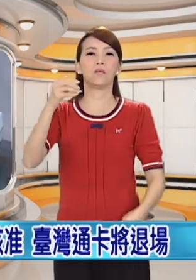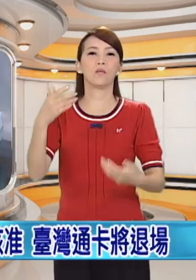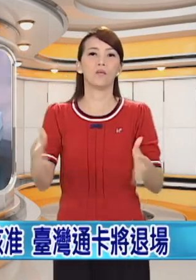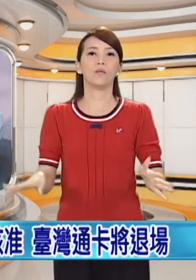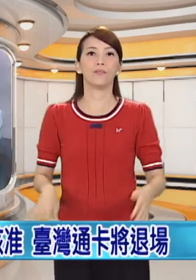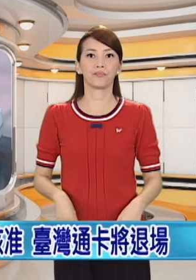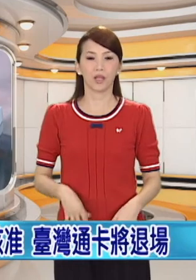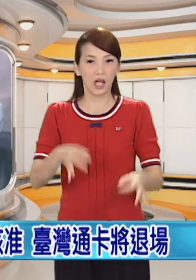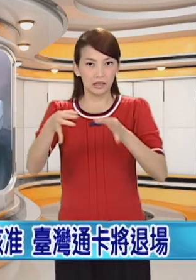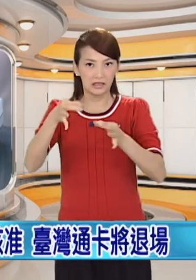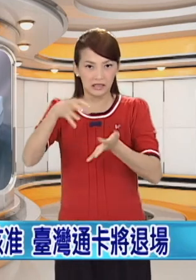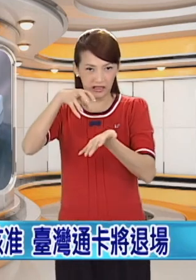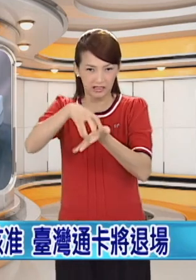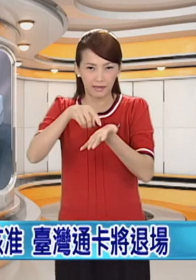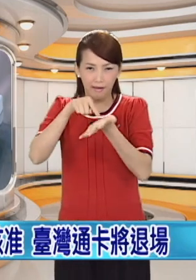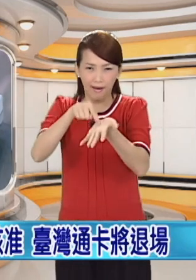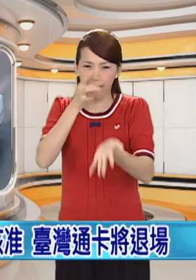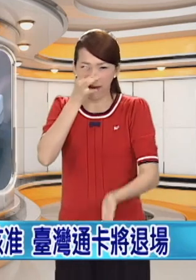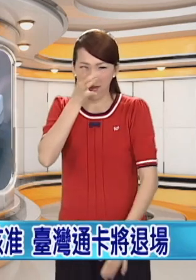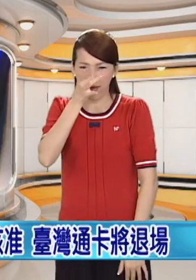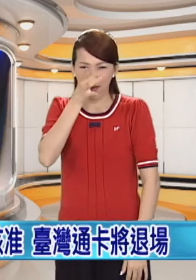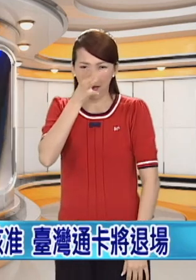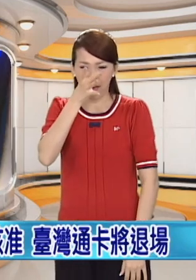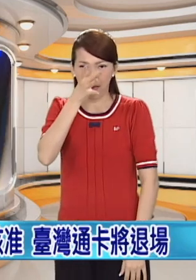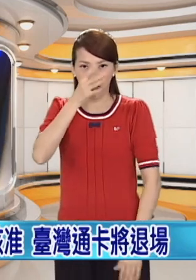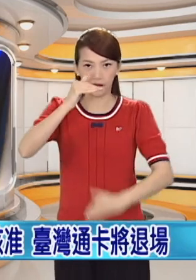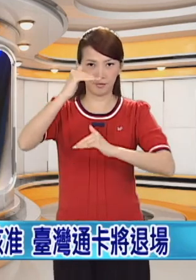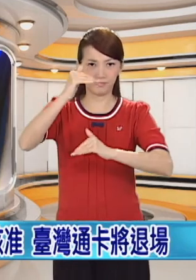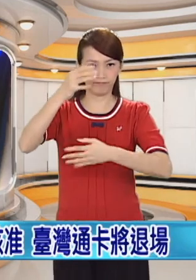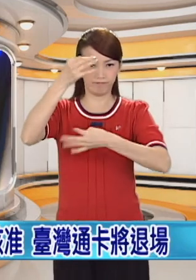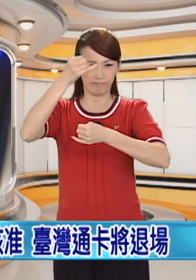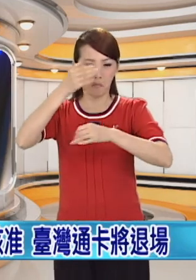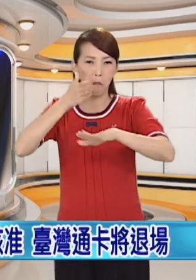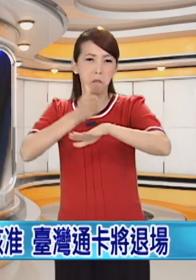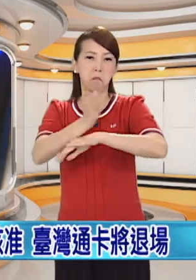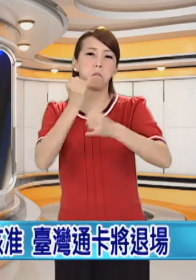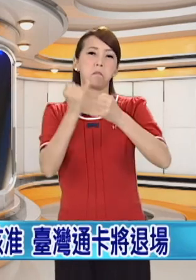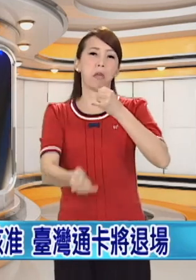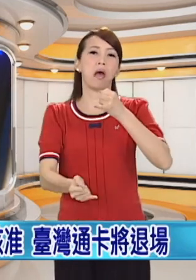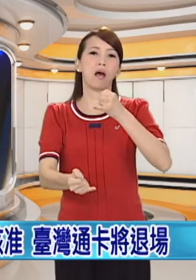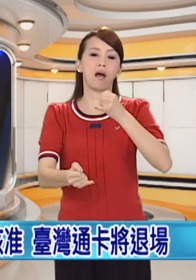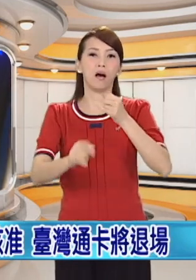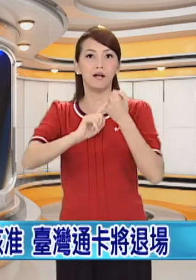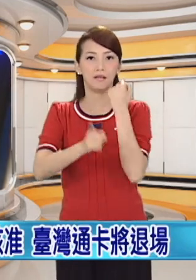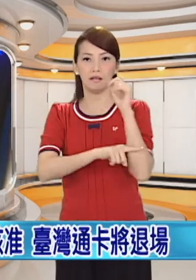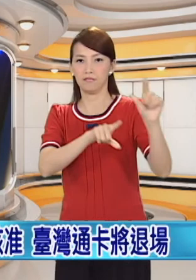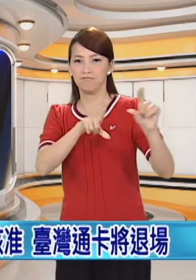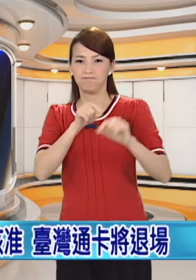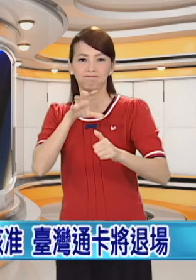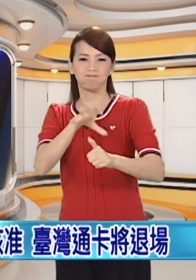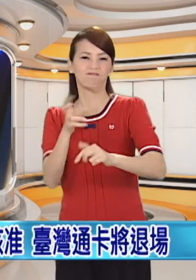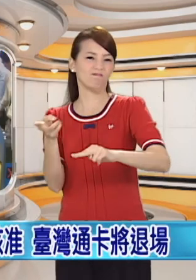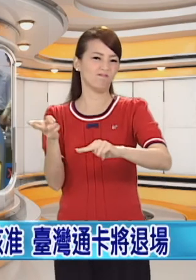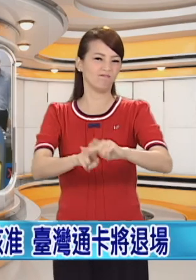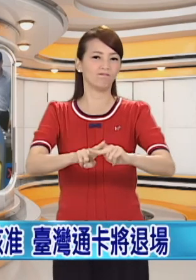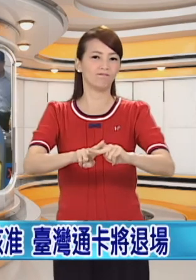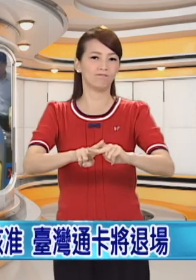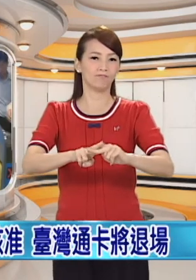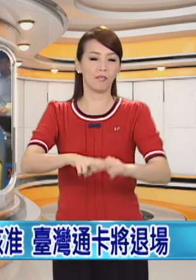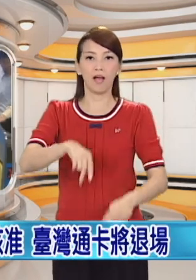内取得经营业务核准，依法必须要退场。而台湾智慧卡公司日前